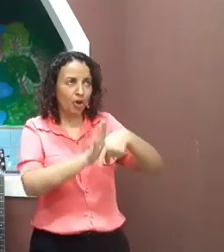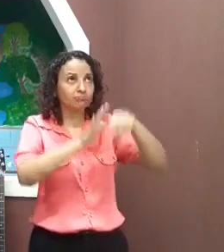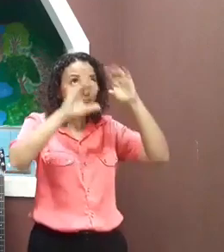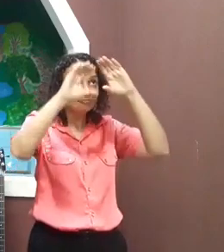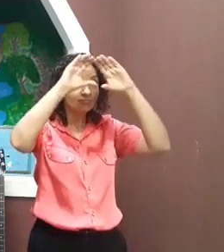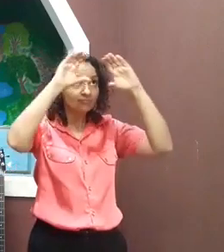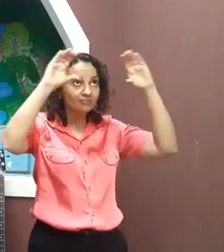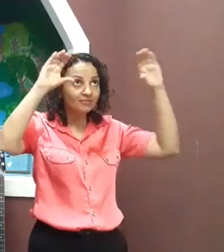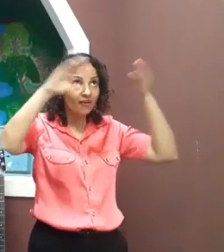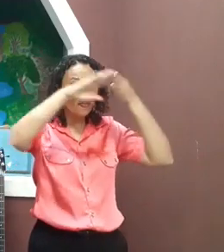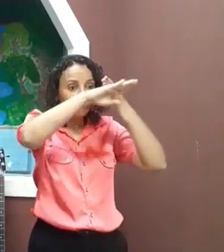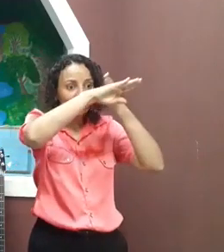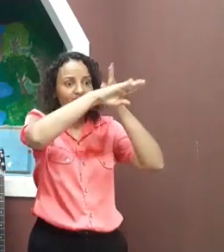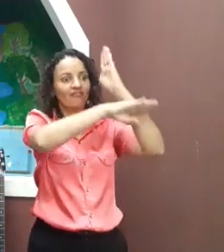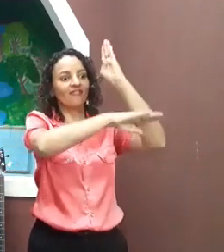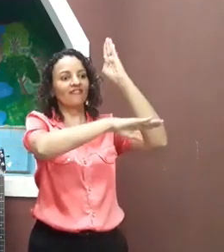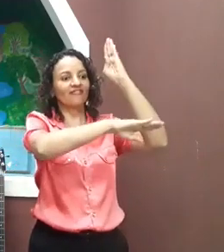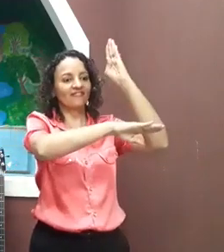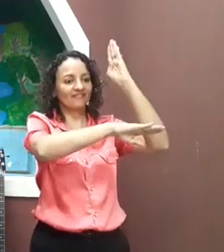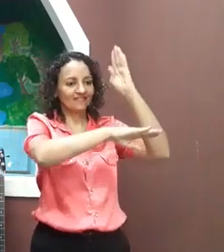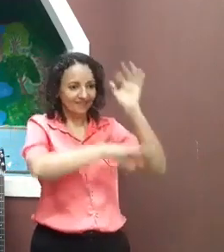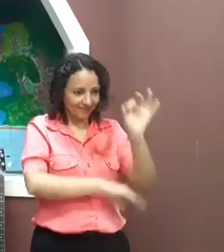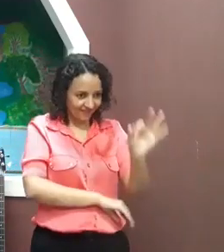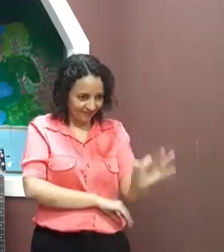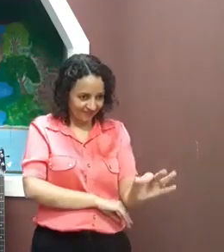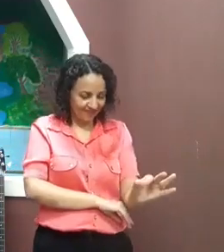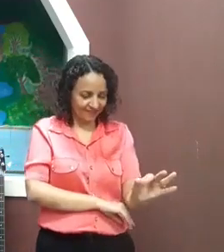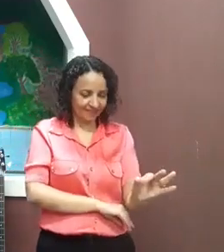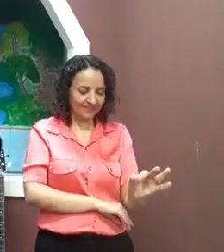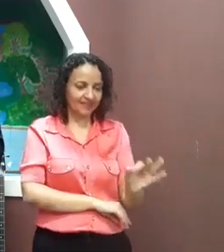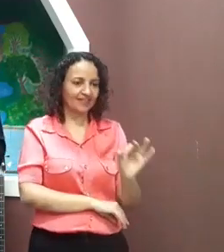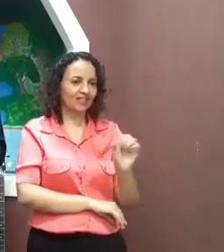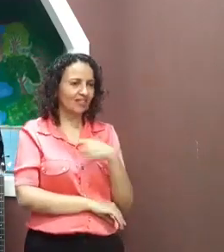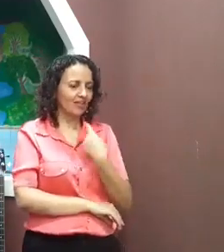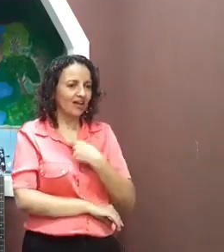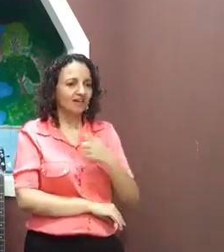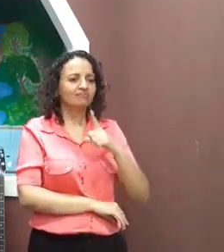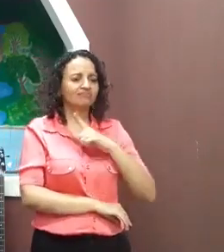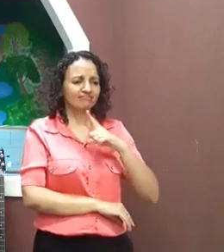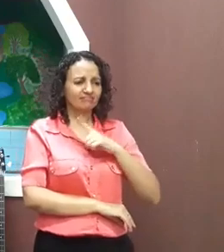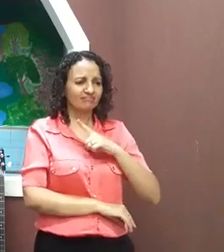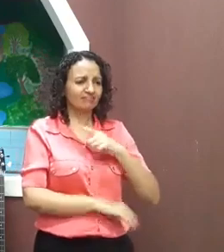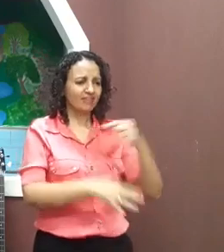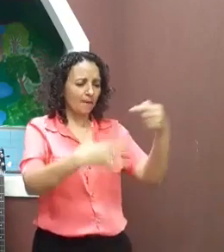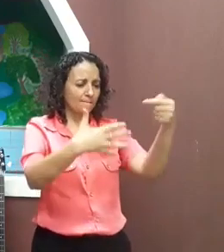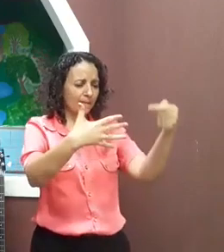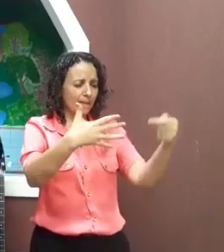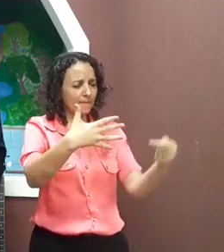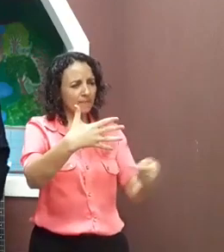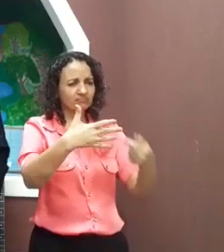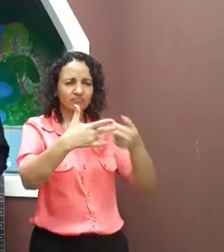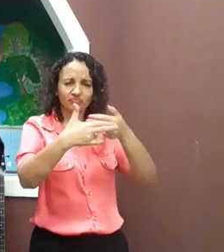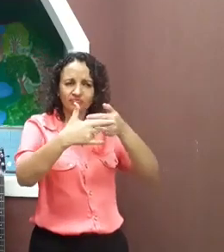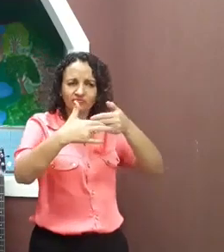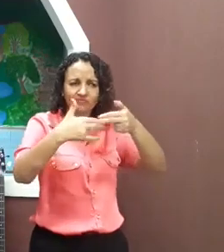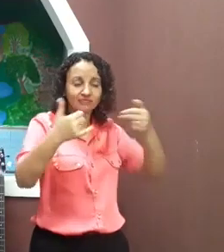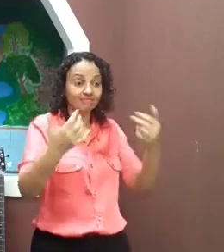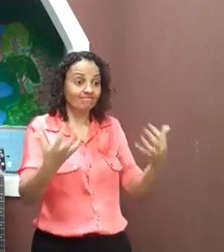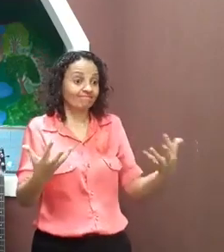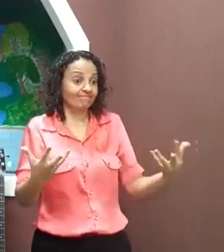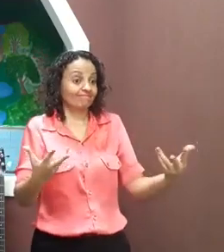celestial nós temos algumas coisas, alguns privilégios. Na verdade não é